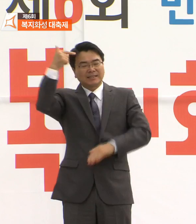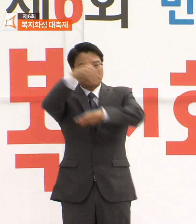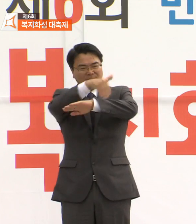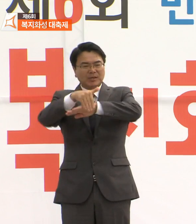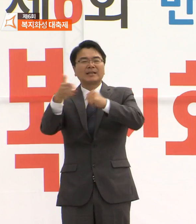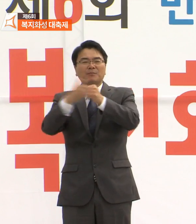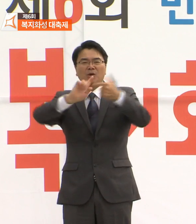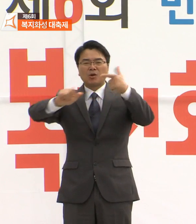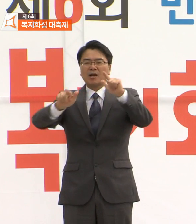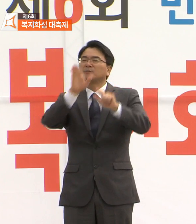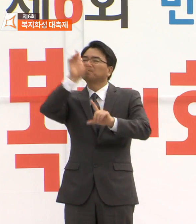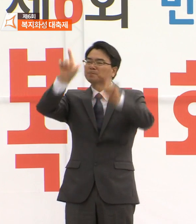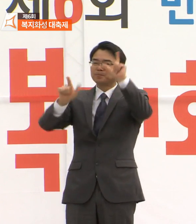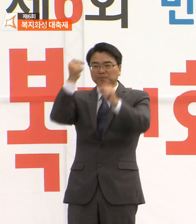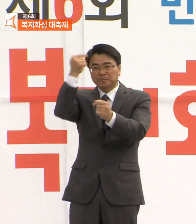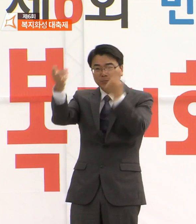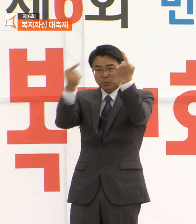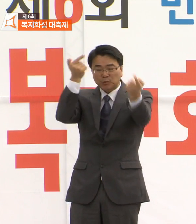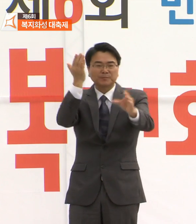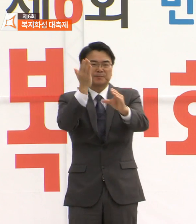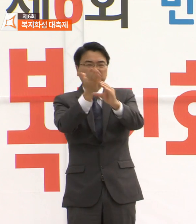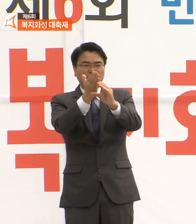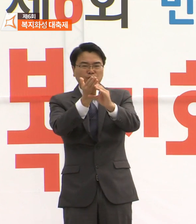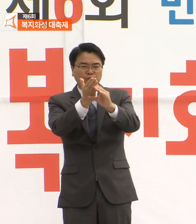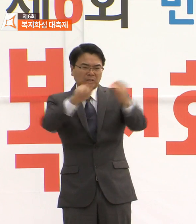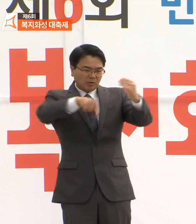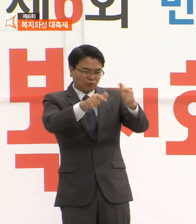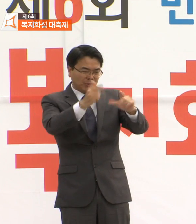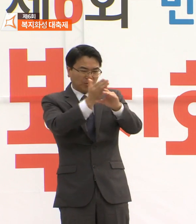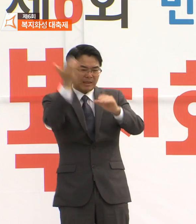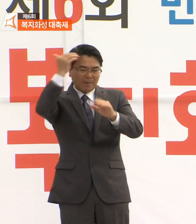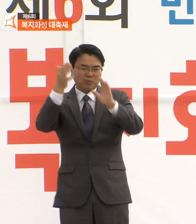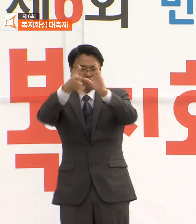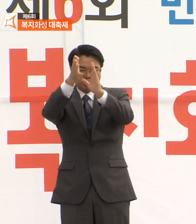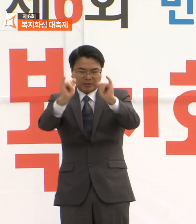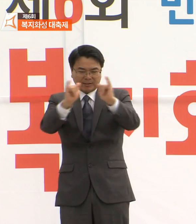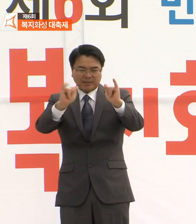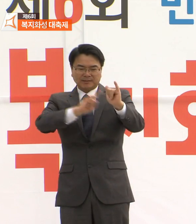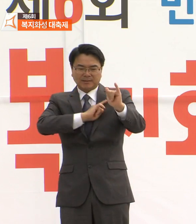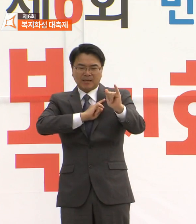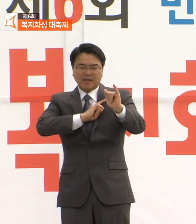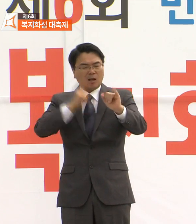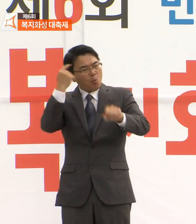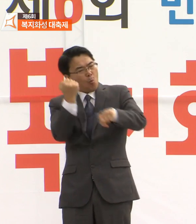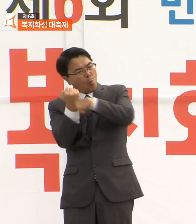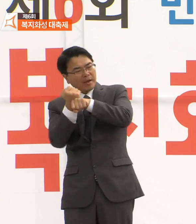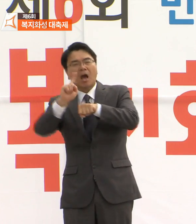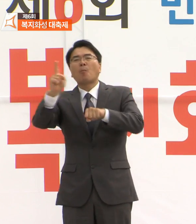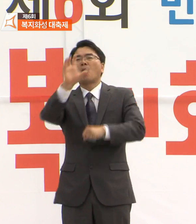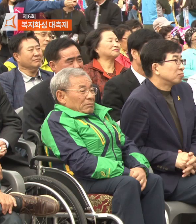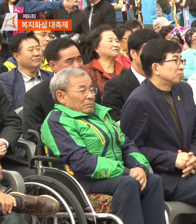거를 해보는데 대한민국 국민들이 가장 그 고민하고 있는 거는 사회적 양극화 이거를 어떻게